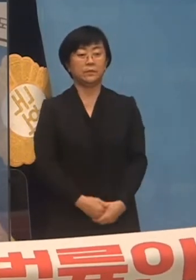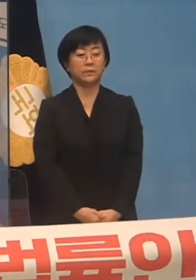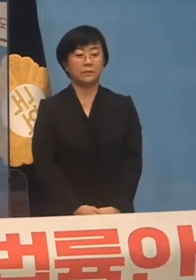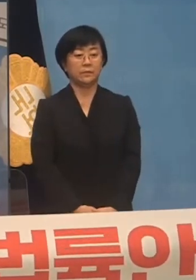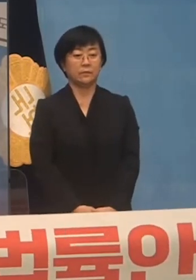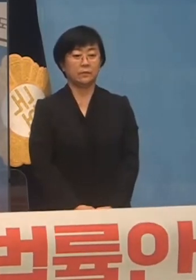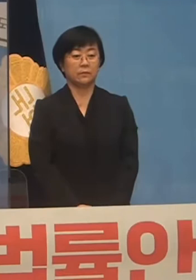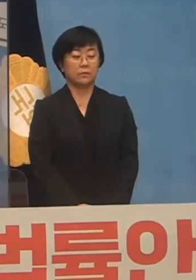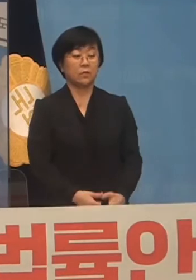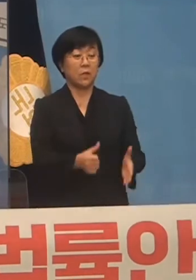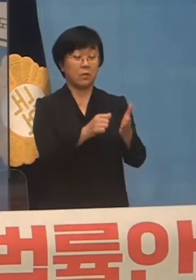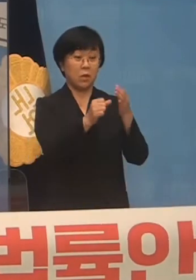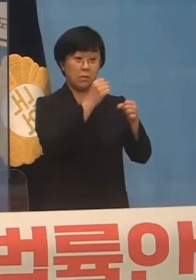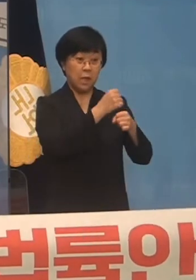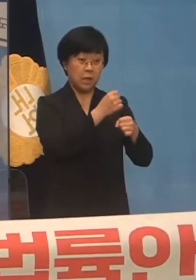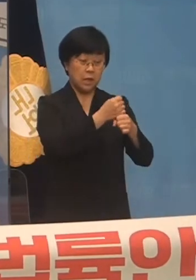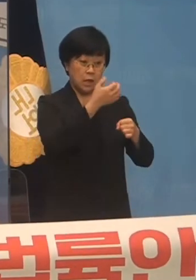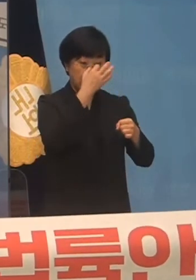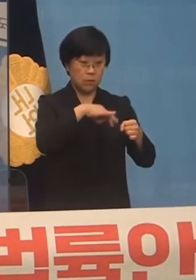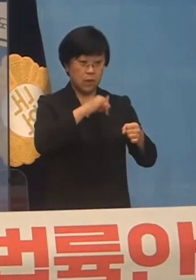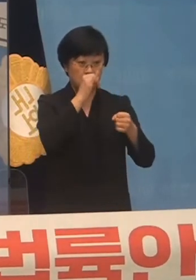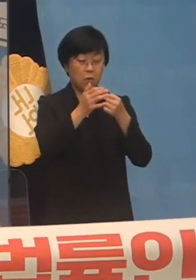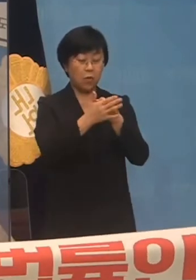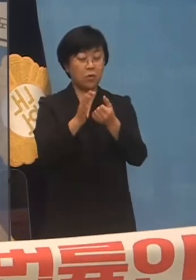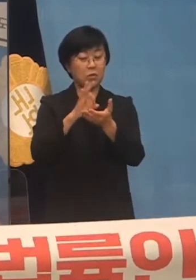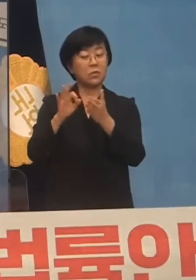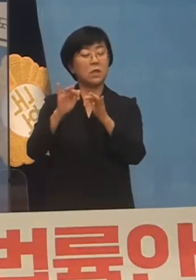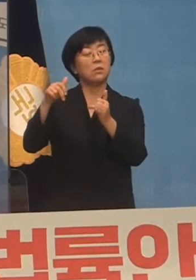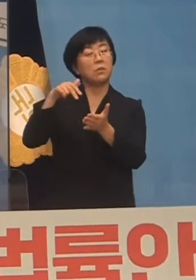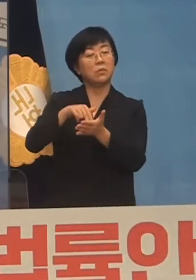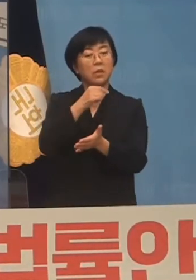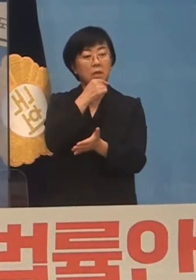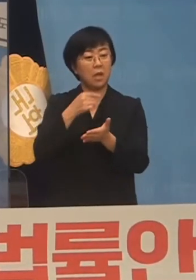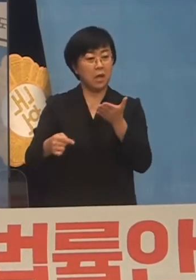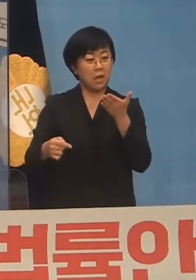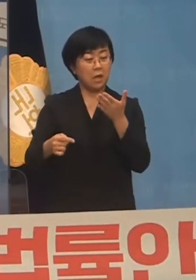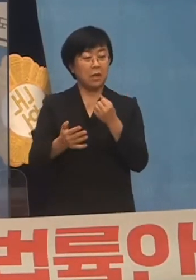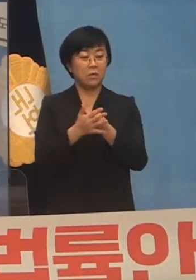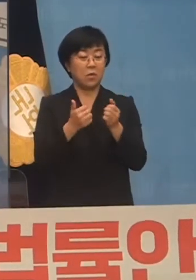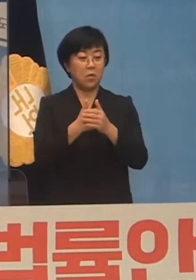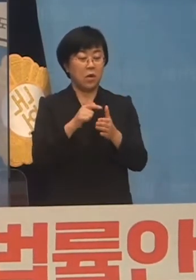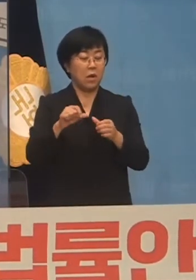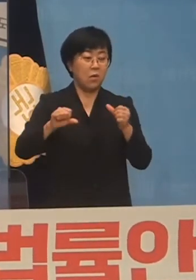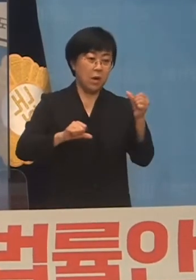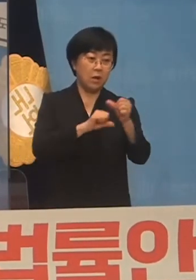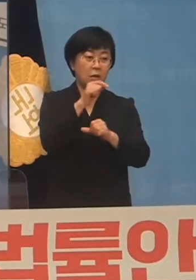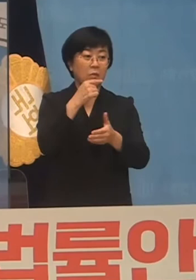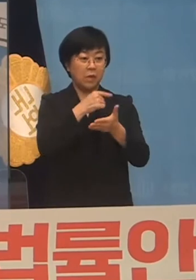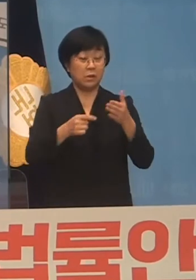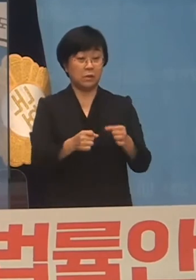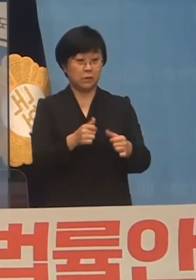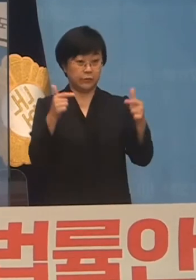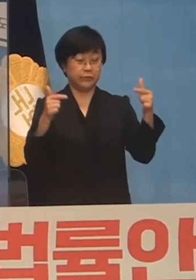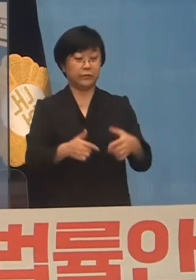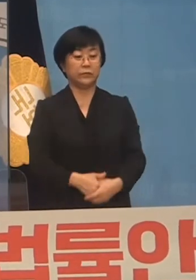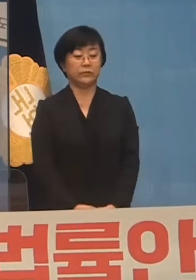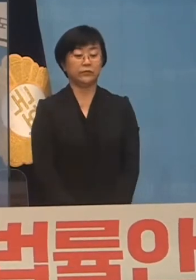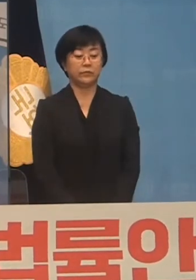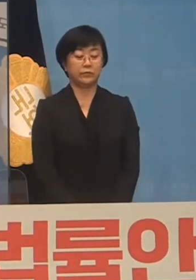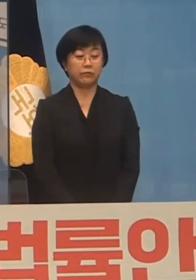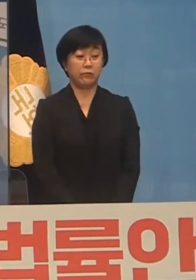거대 제조업체만 이득을 보고 소비자는 피해를 보고 그 과정에서 환경 피해는 늘어갑니다.